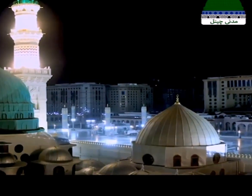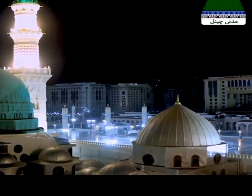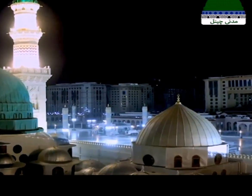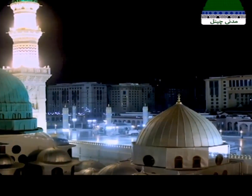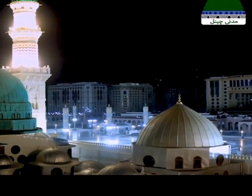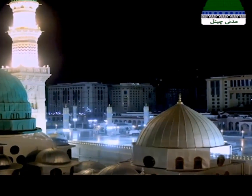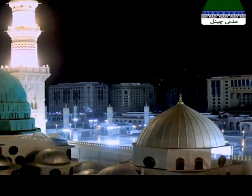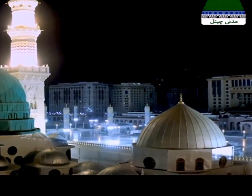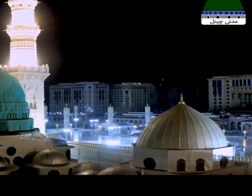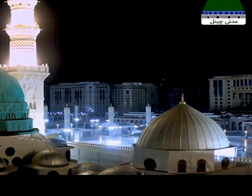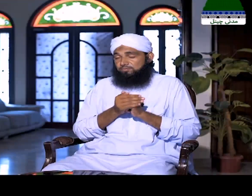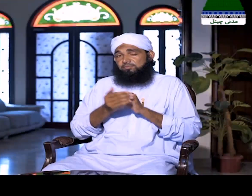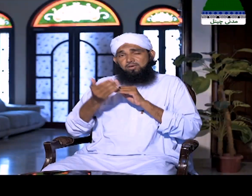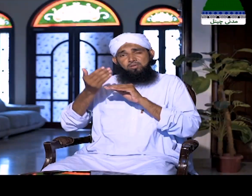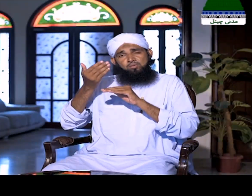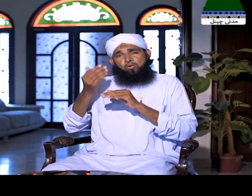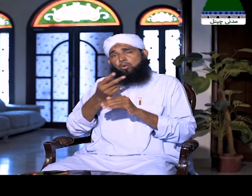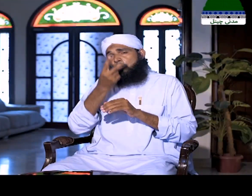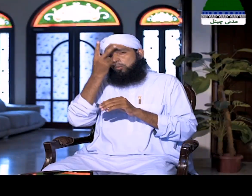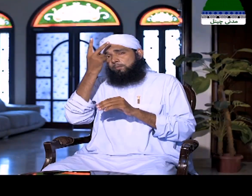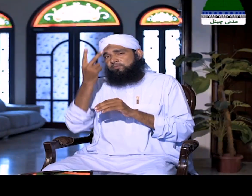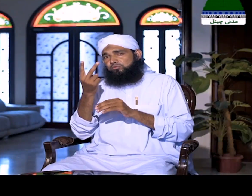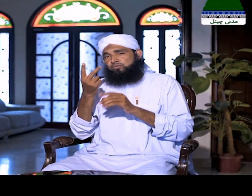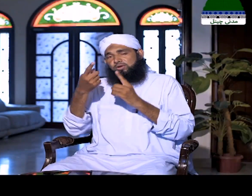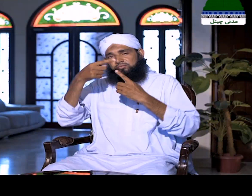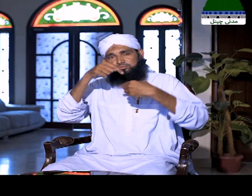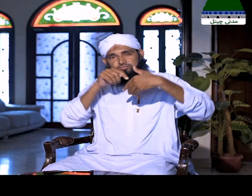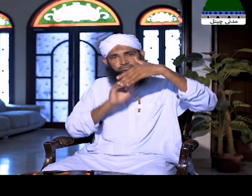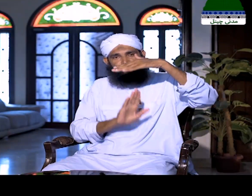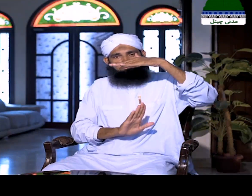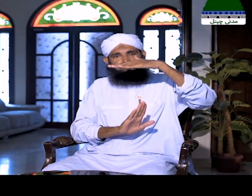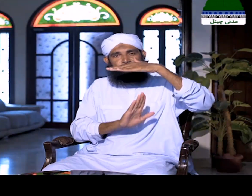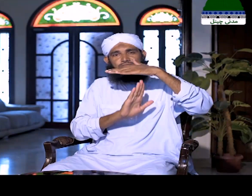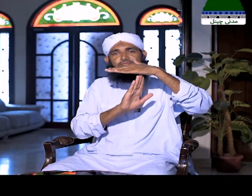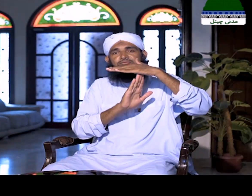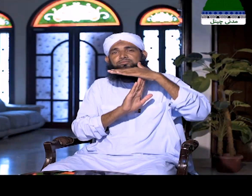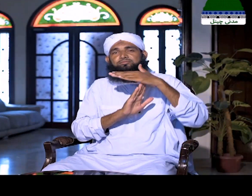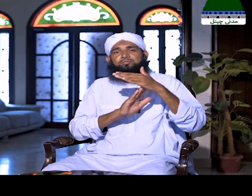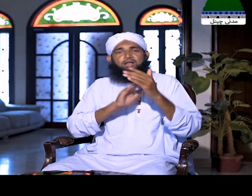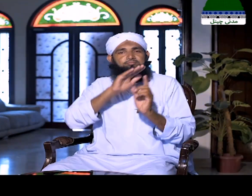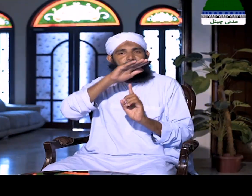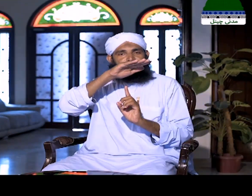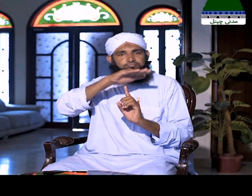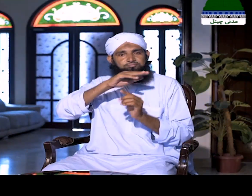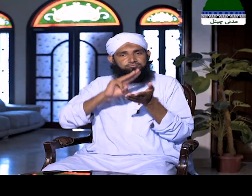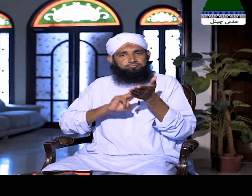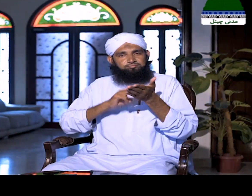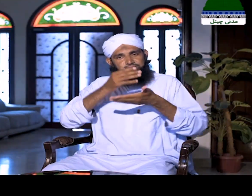علی محمد۔ عالم ربانی حضرت سیدنا مقاتل بن صالح خراسانی رحمۃ اللہ علیہ فرماتے